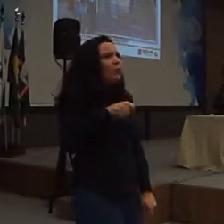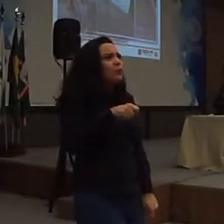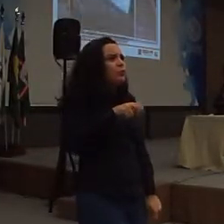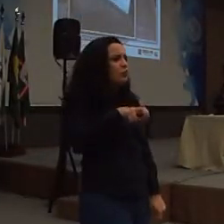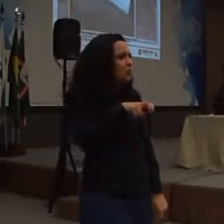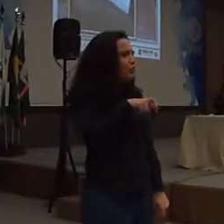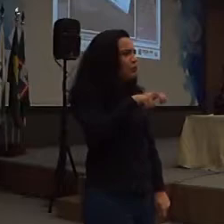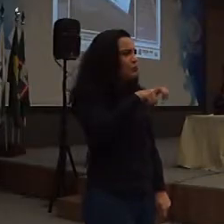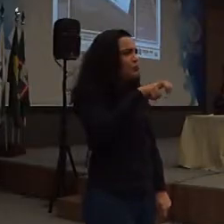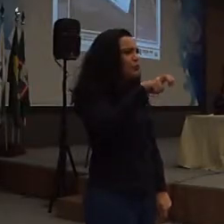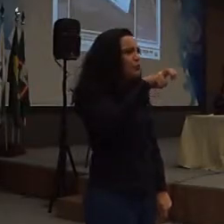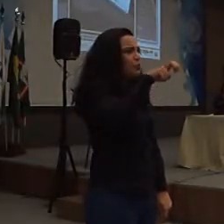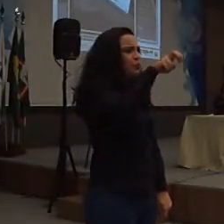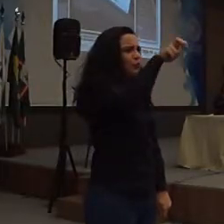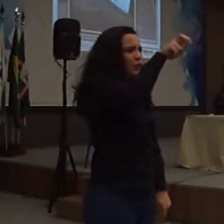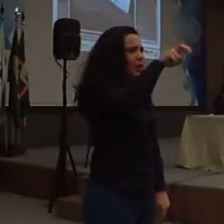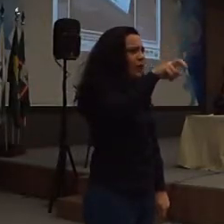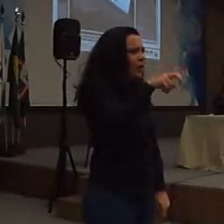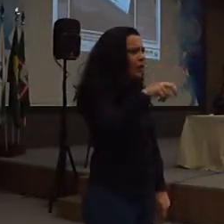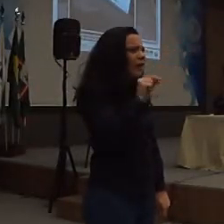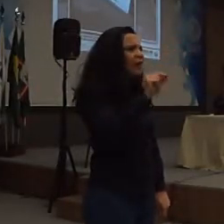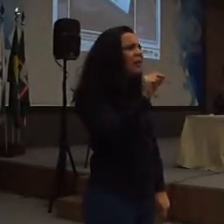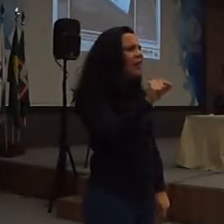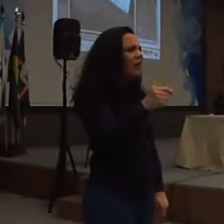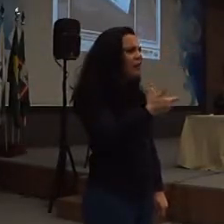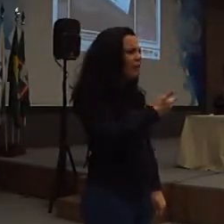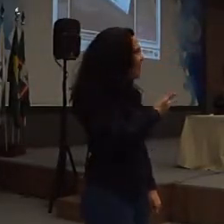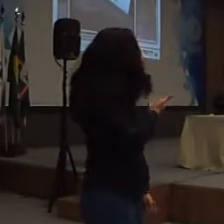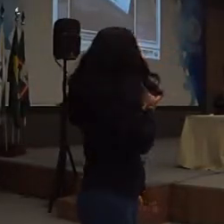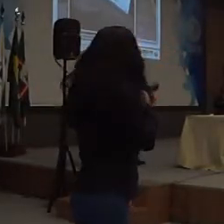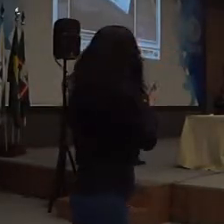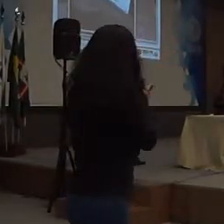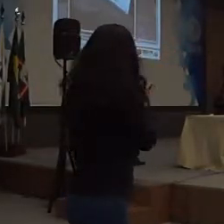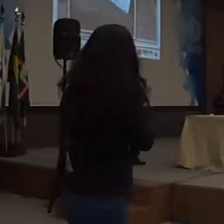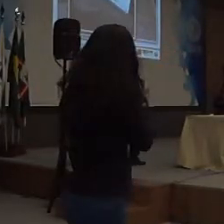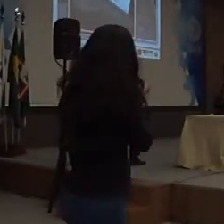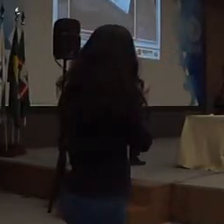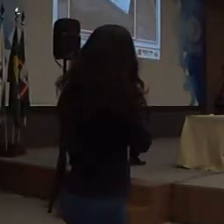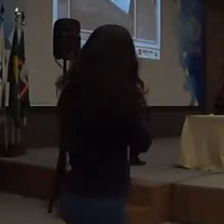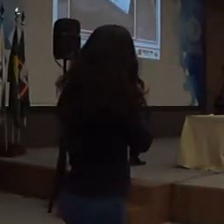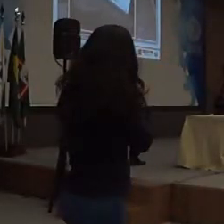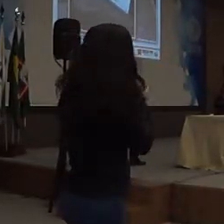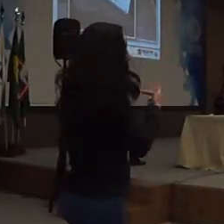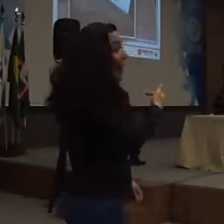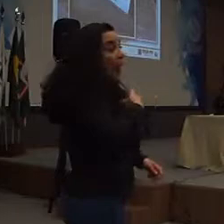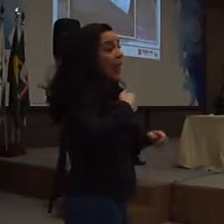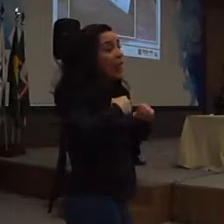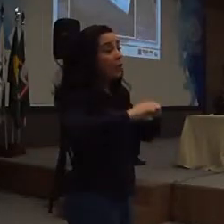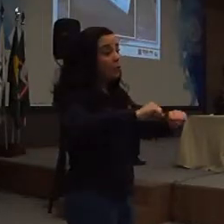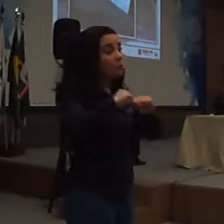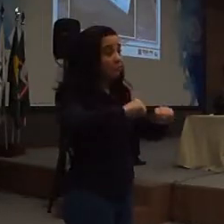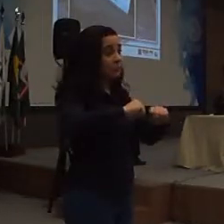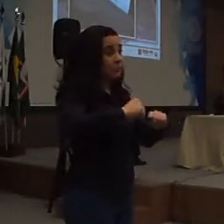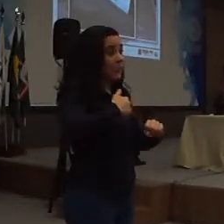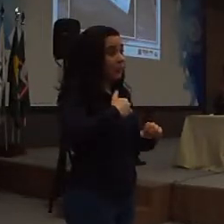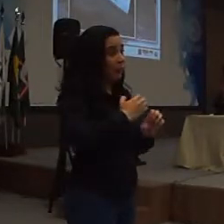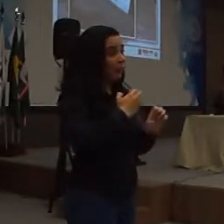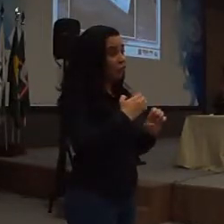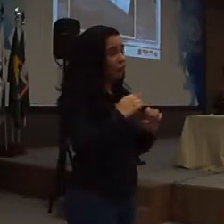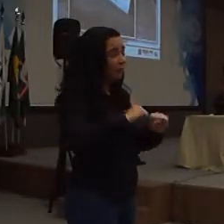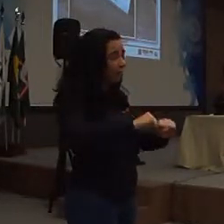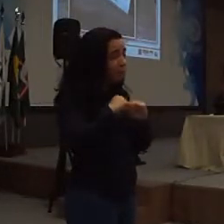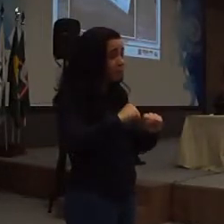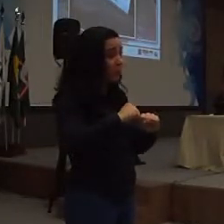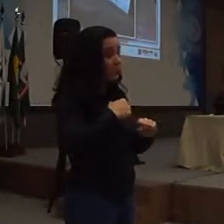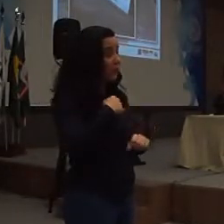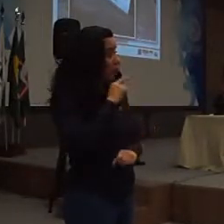tipo de situação? Olha isso. É terrível. Isso me deixa indignada por ter dinheiro. Dinheiro jogado no